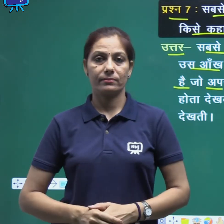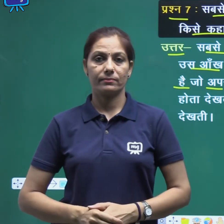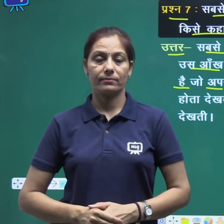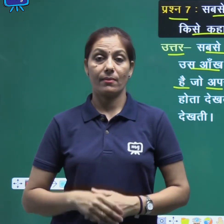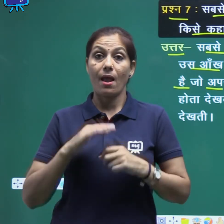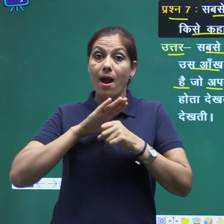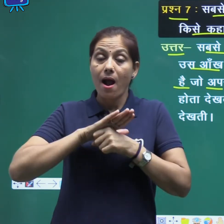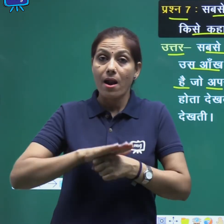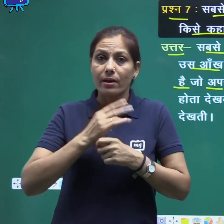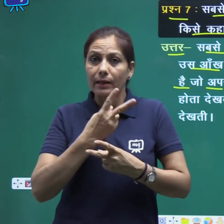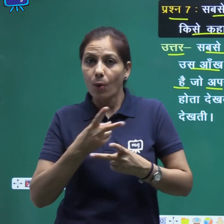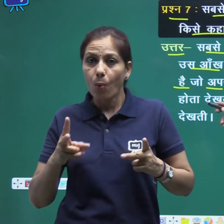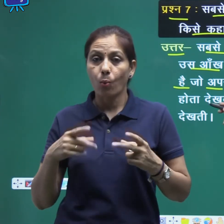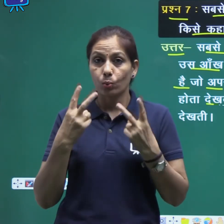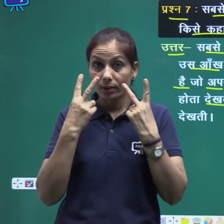अन्याय होता देखकर भी